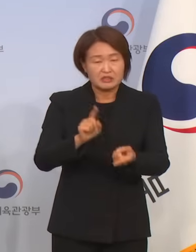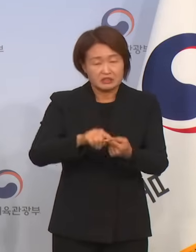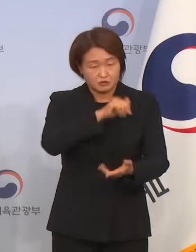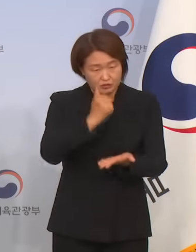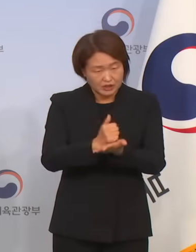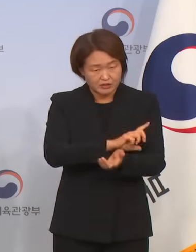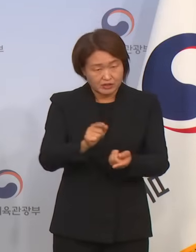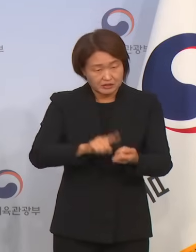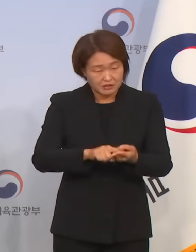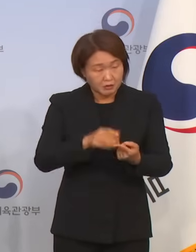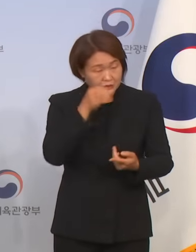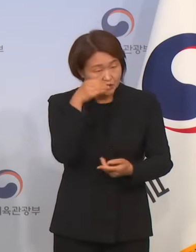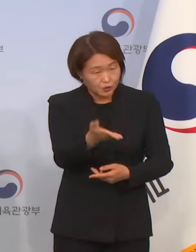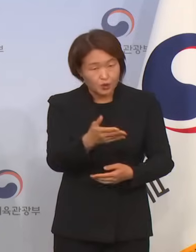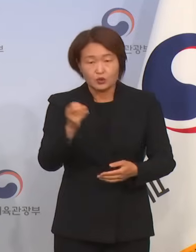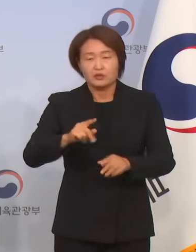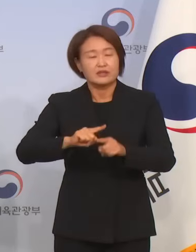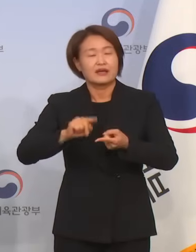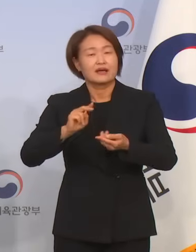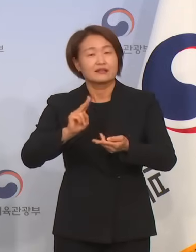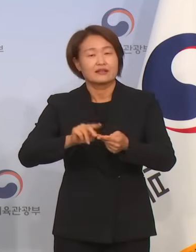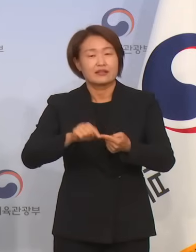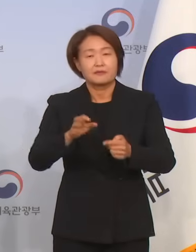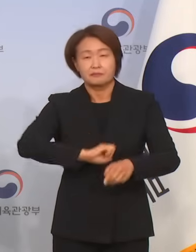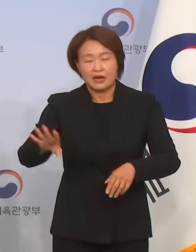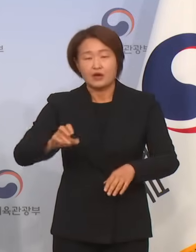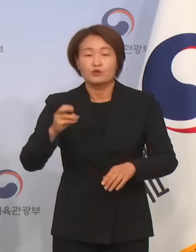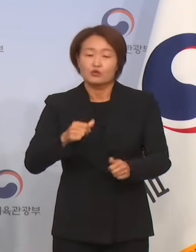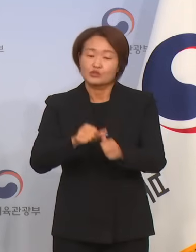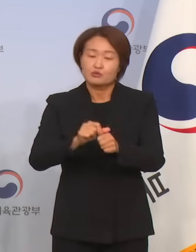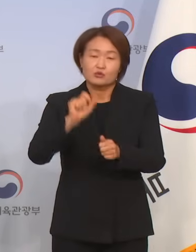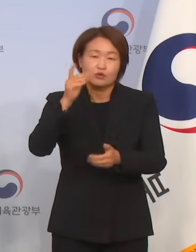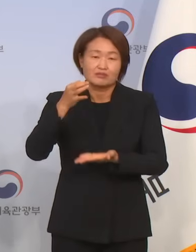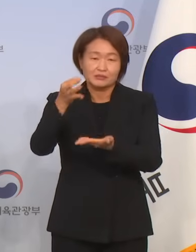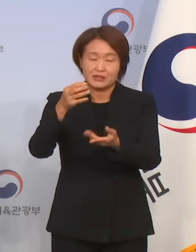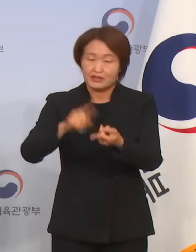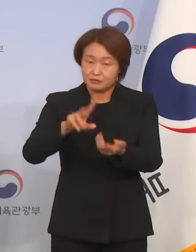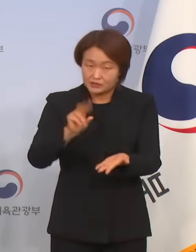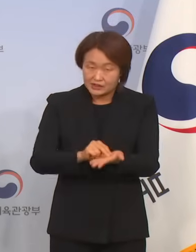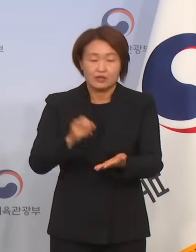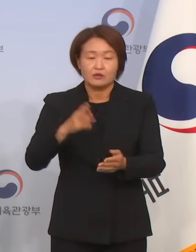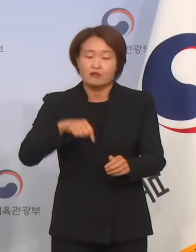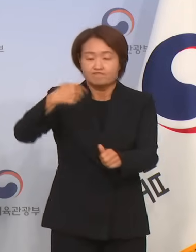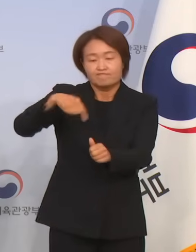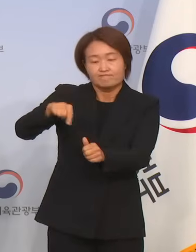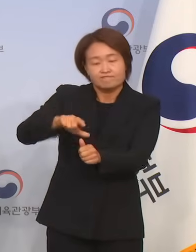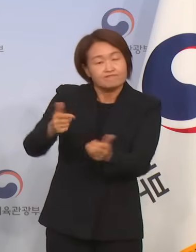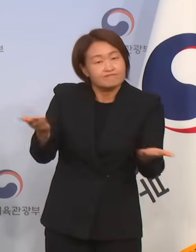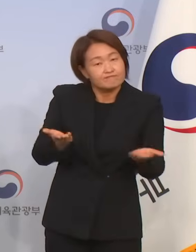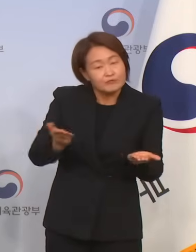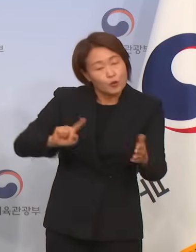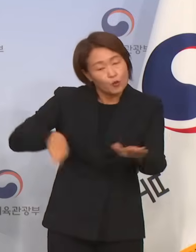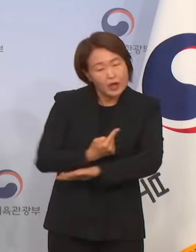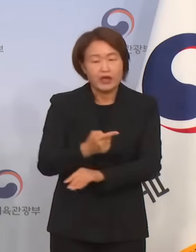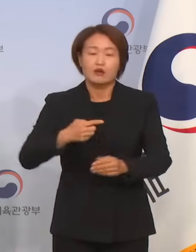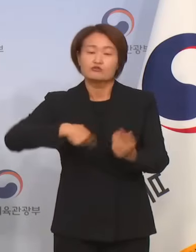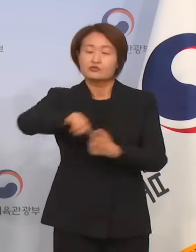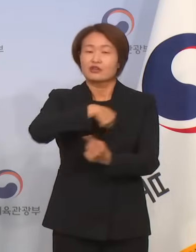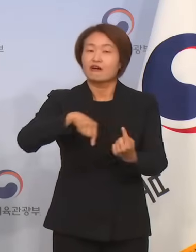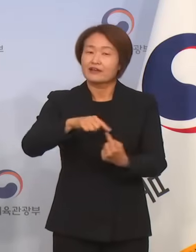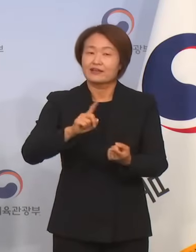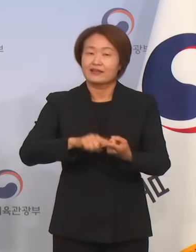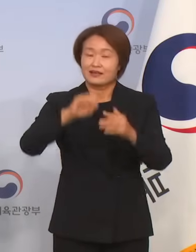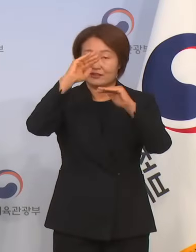철회, 비상근 임원 자문료 지급, 축구 지도자 강습회 운영 업무 및 기타 운영 관련